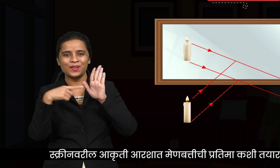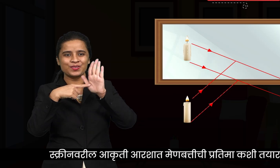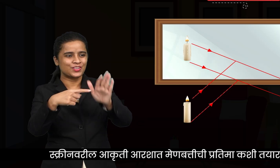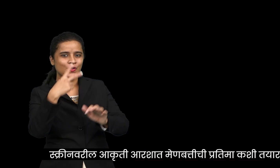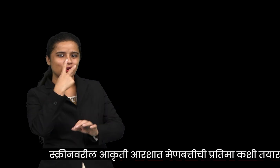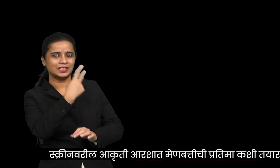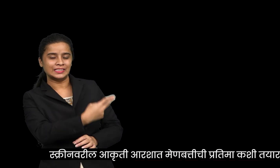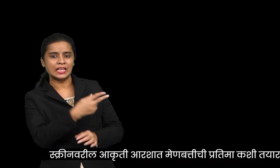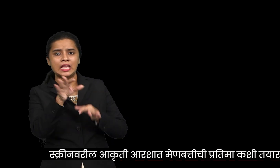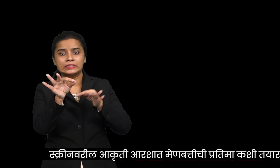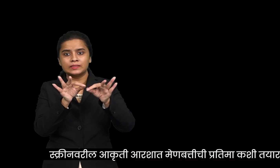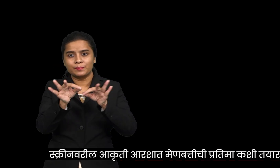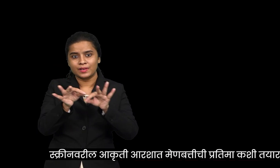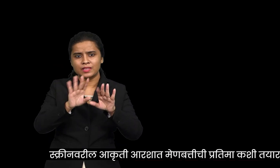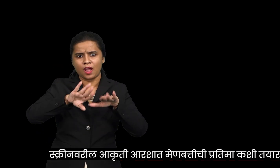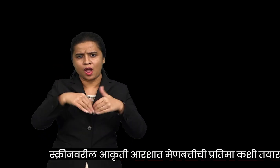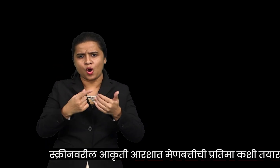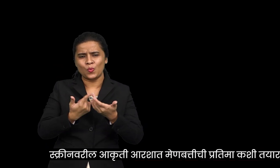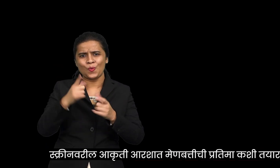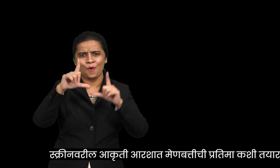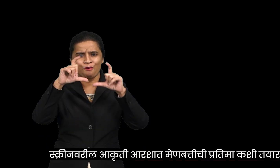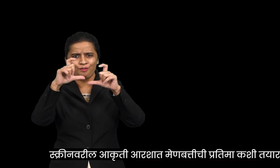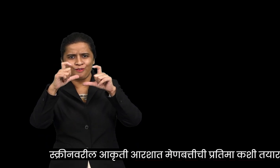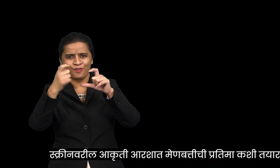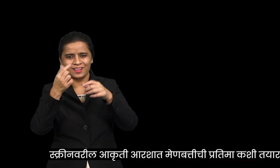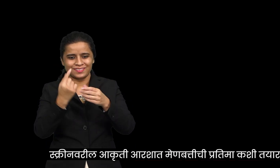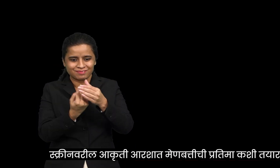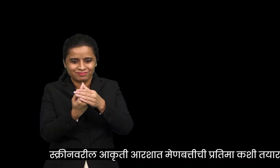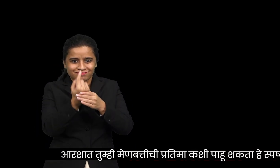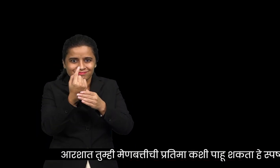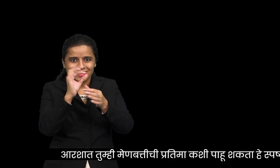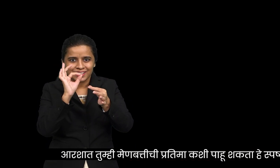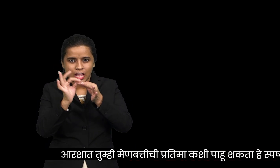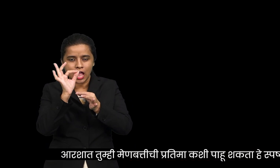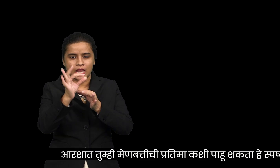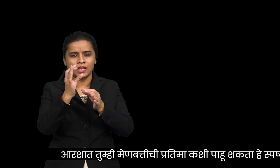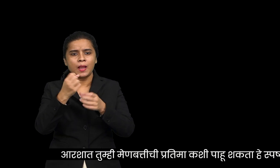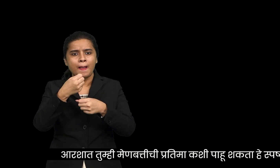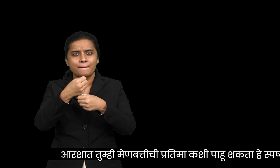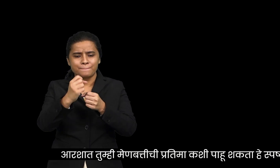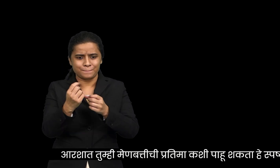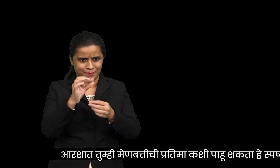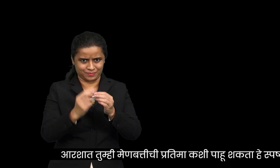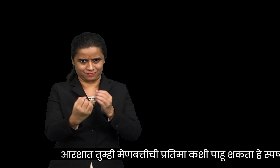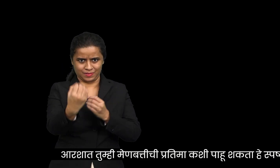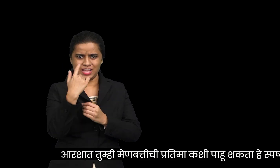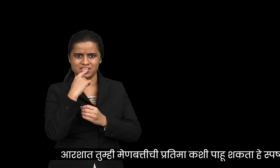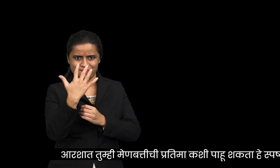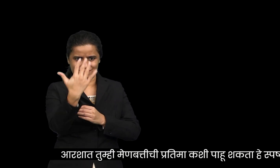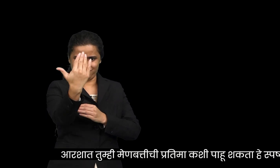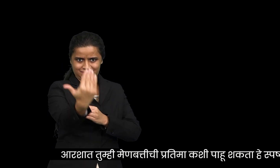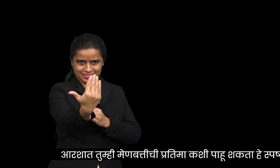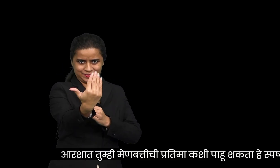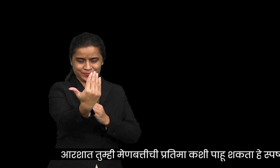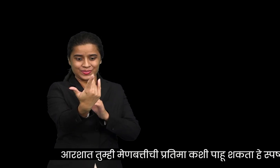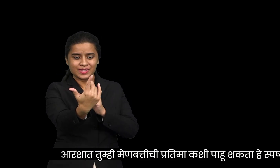स्क्रीनवरील आकृती आरशात मेणबत्तीची प्रतिमा कशी तयार होते आणि आरशात मेणबत्तीची प्रतिमा कशी पाहू